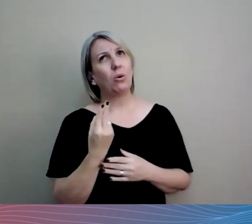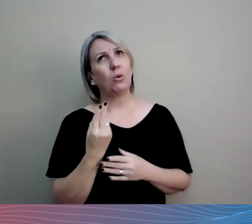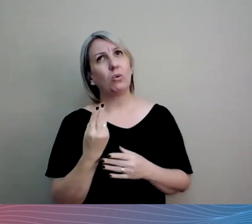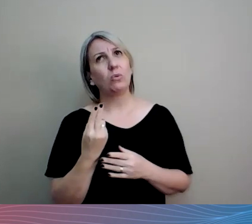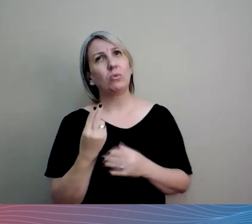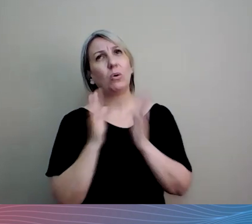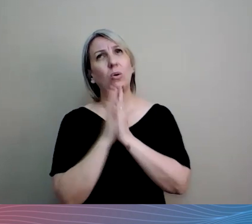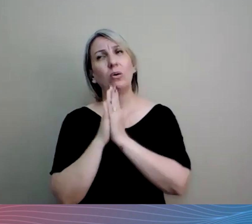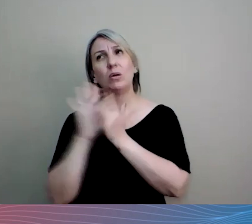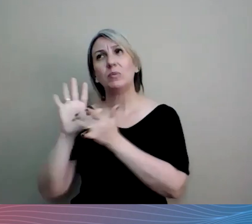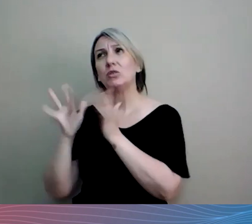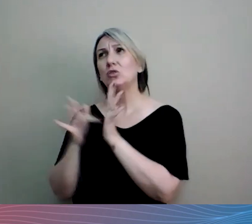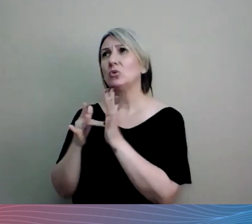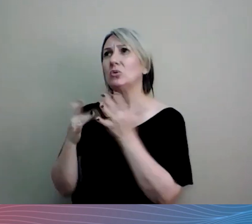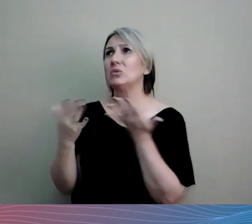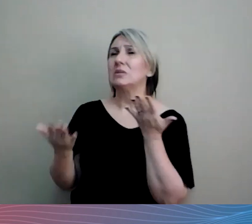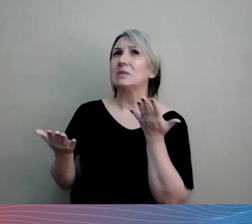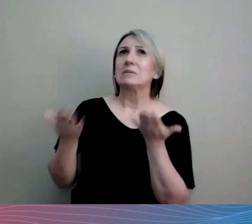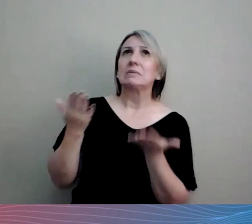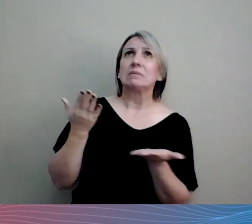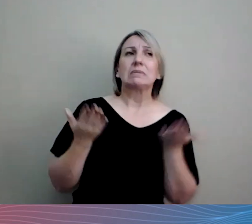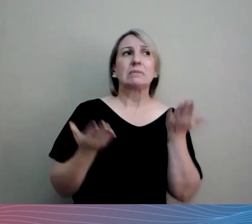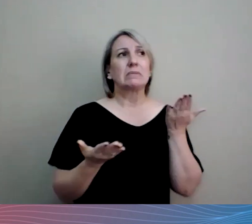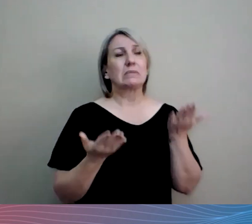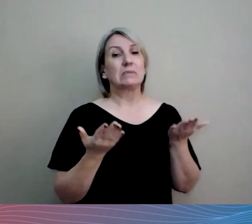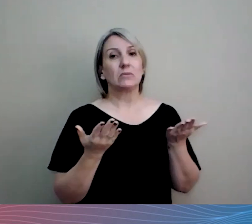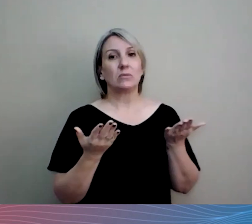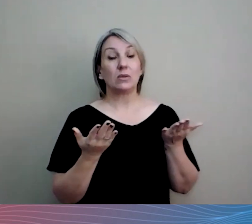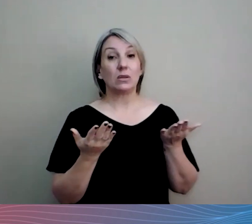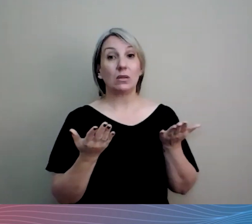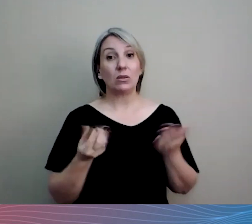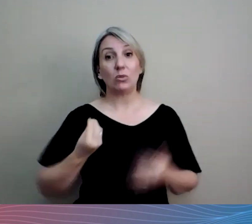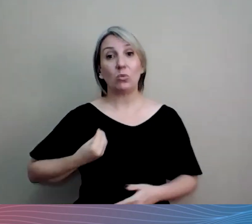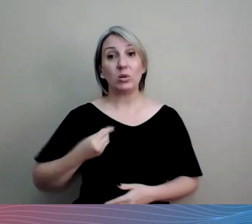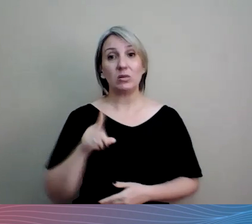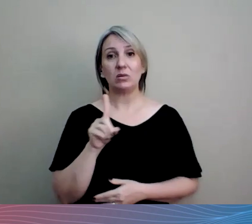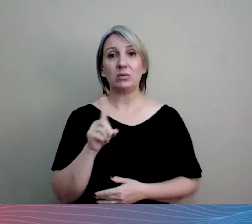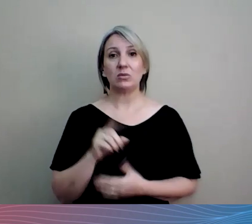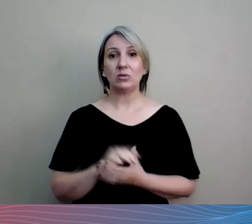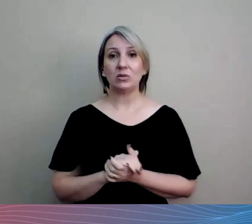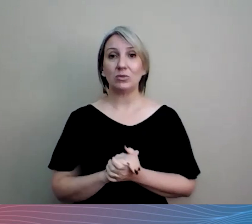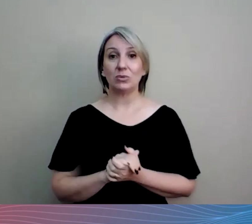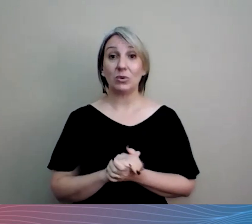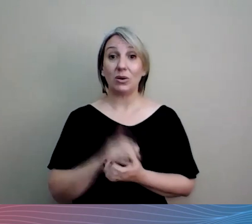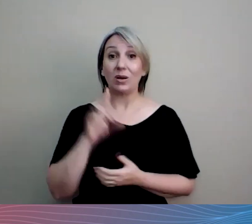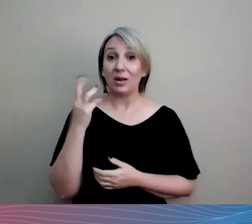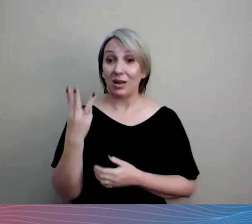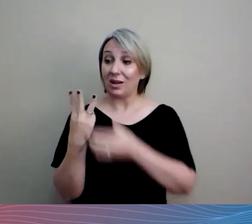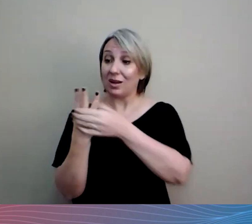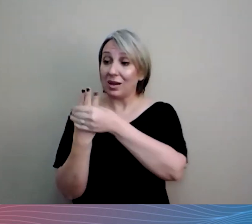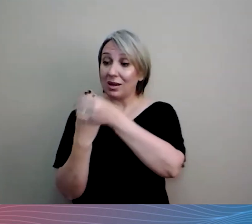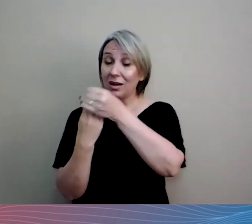ele, né? Irmãos, é Deus triuno, né? Cristo está em nós, Deus está em